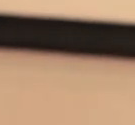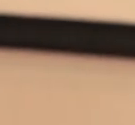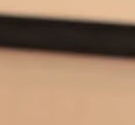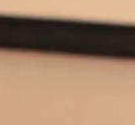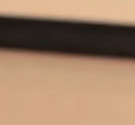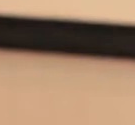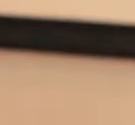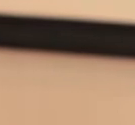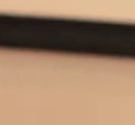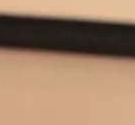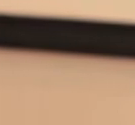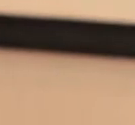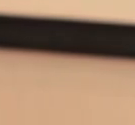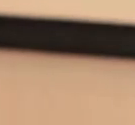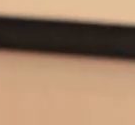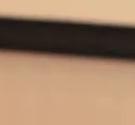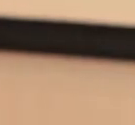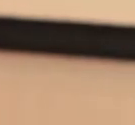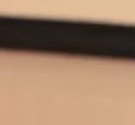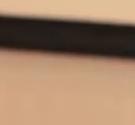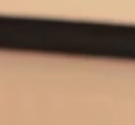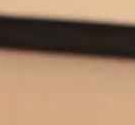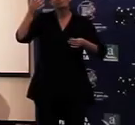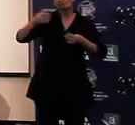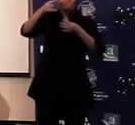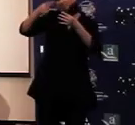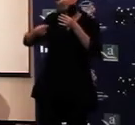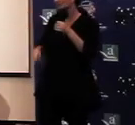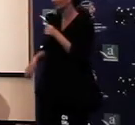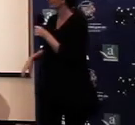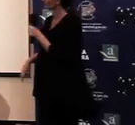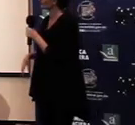están bancarizadas, no, y ese tipo de cosas. Por favor.